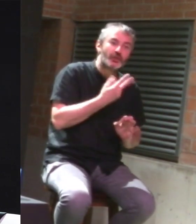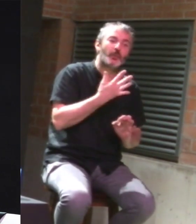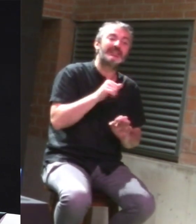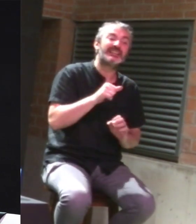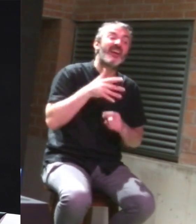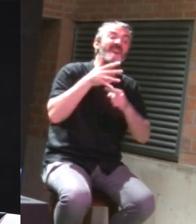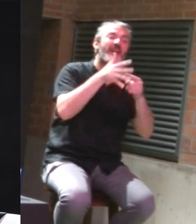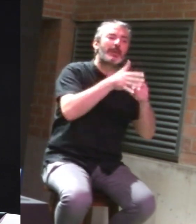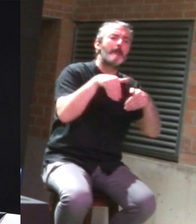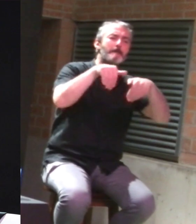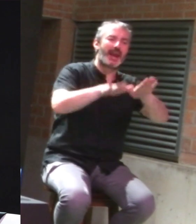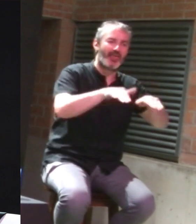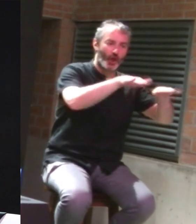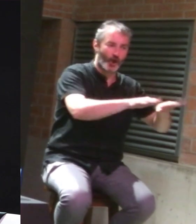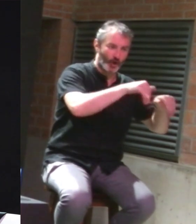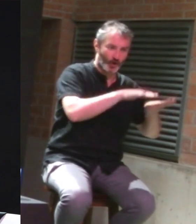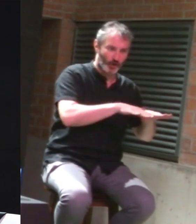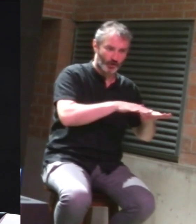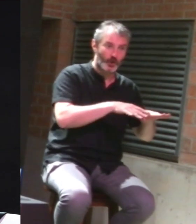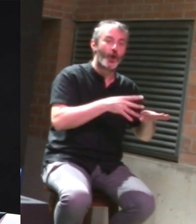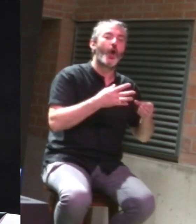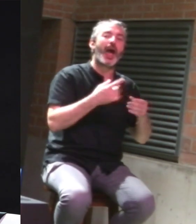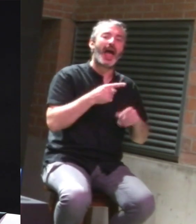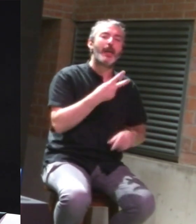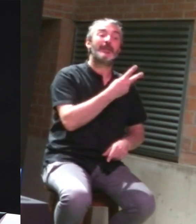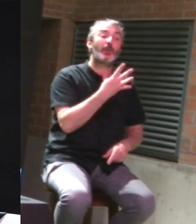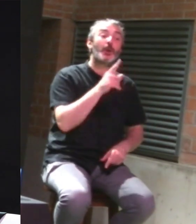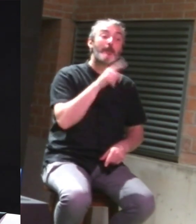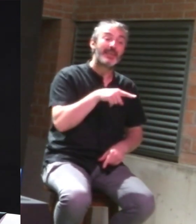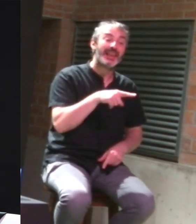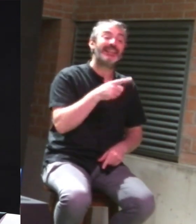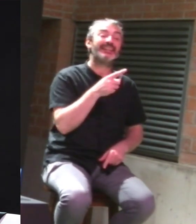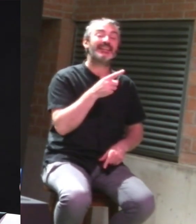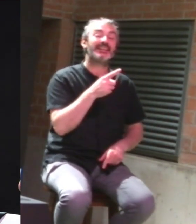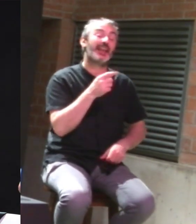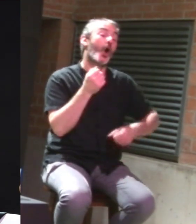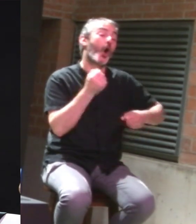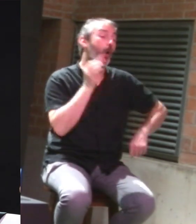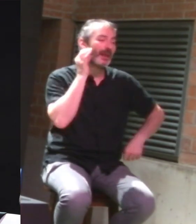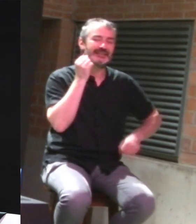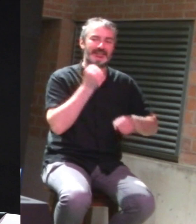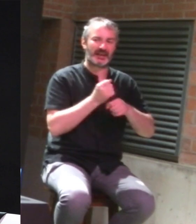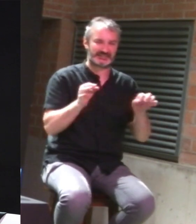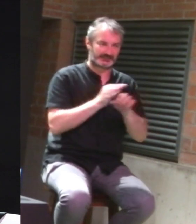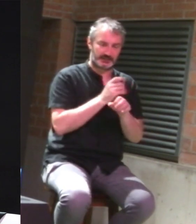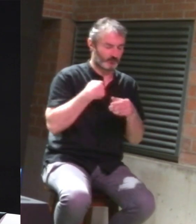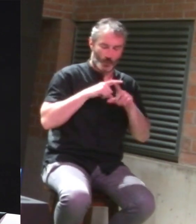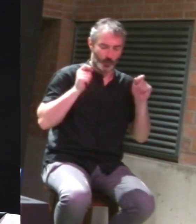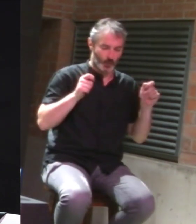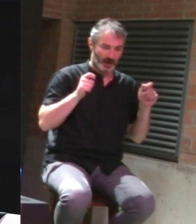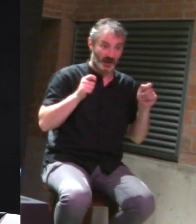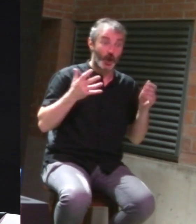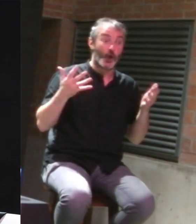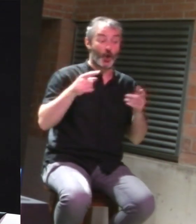256 fàbriques aturades amb 24.030 obreres que no van a treballar. Sovint se